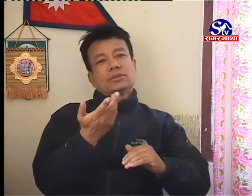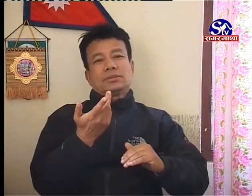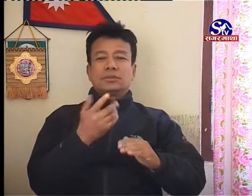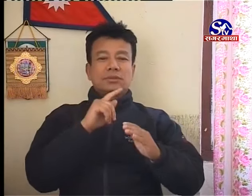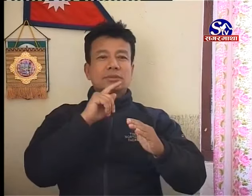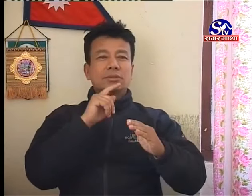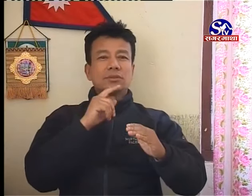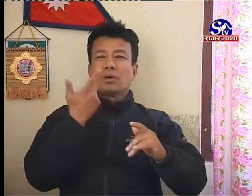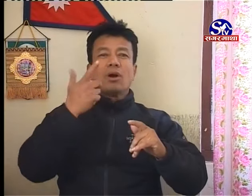पछि